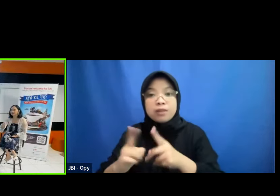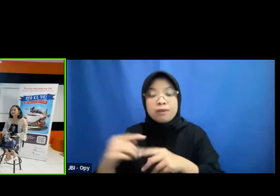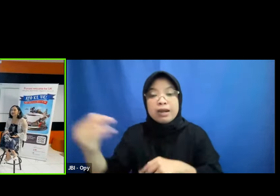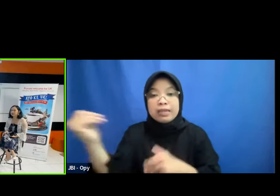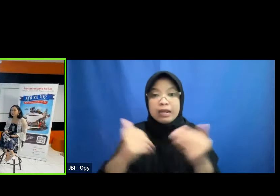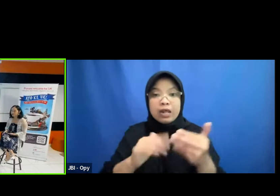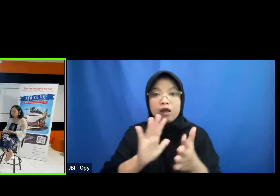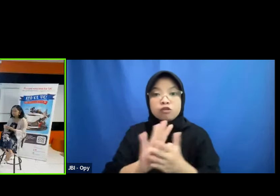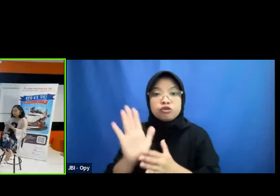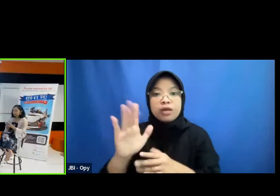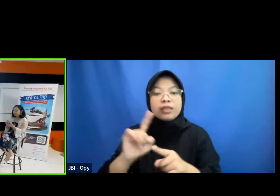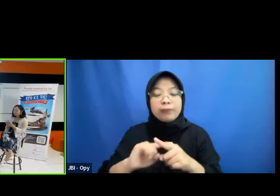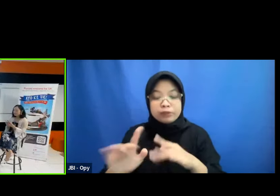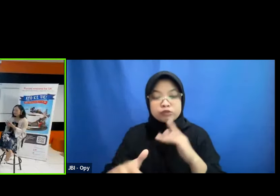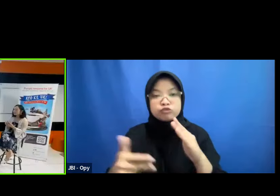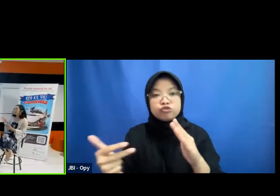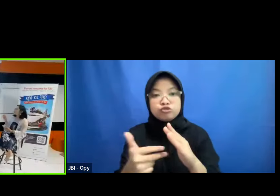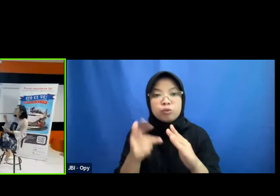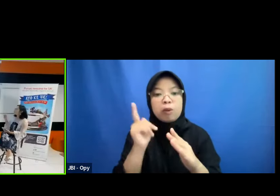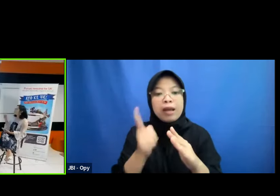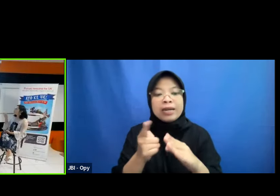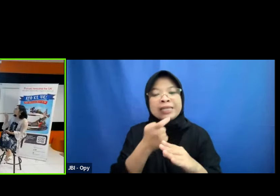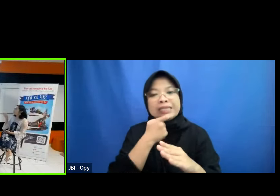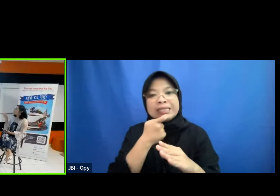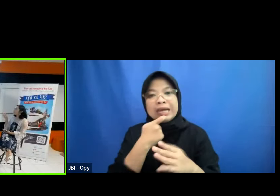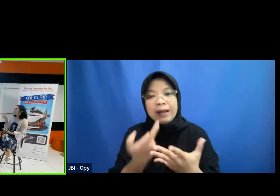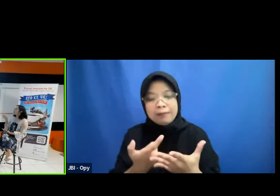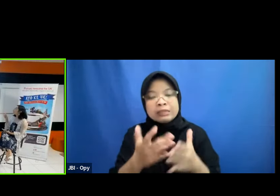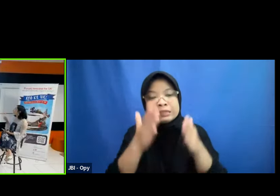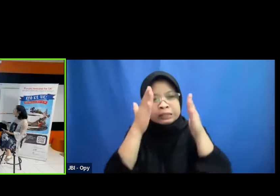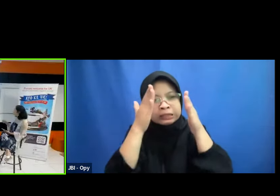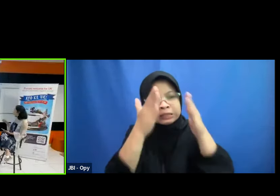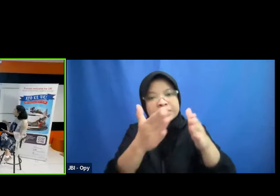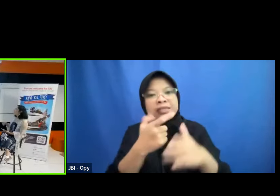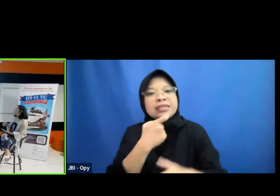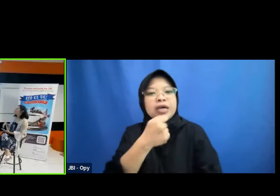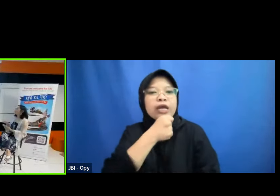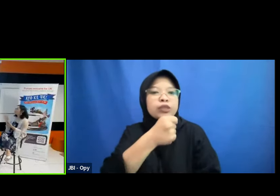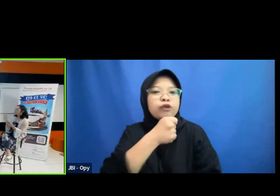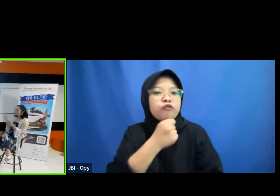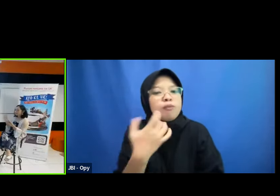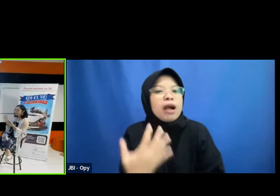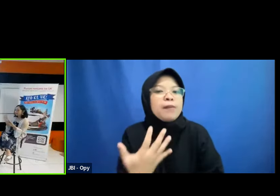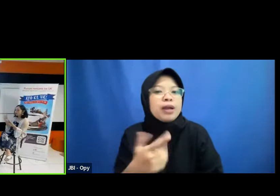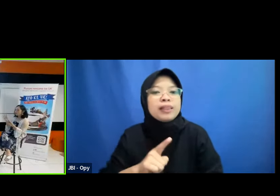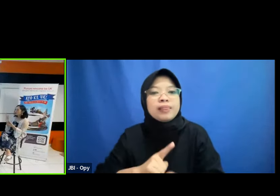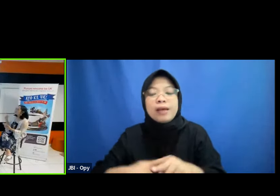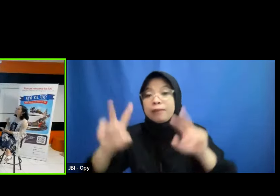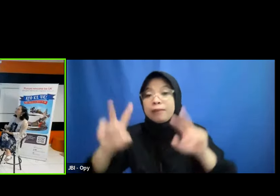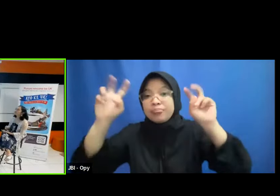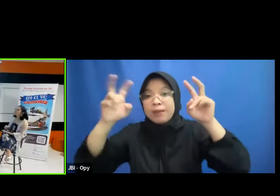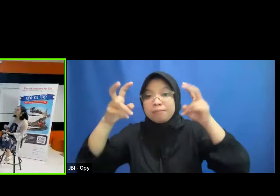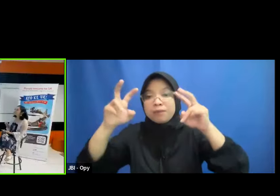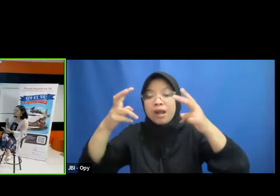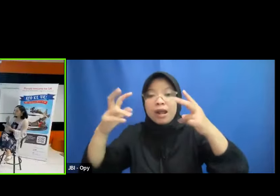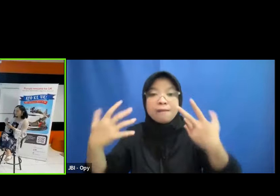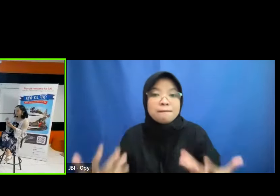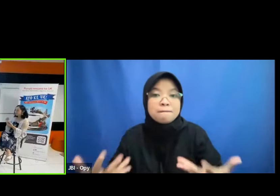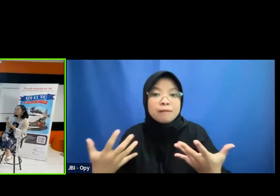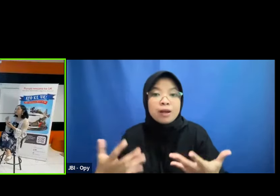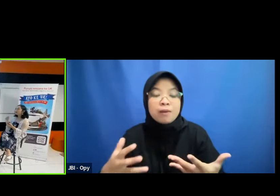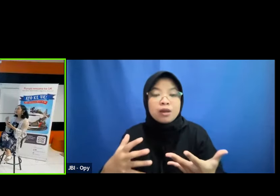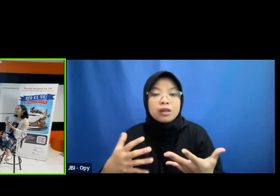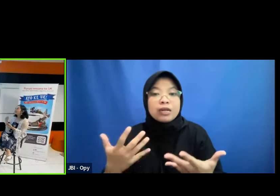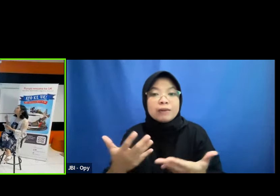tapi juga sama teman-teman yang di zoom tentang eh spesifically tentang interview tapi temanya adalah What chivening is